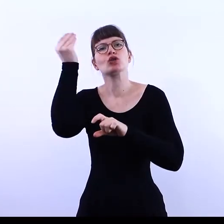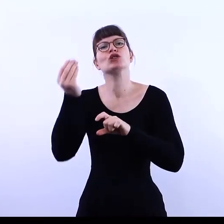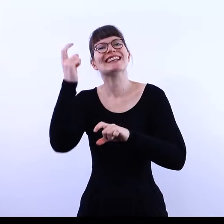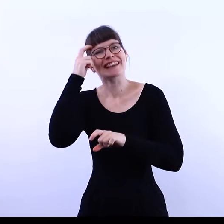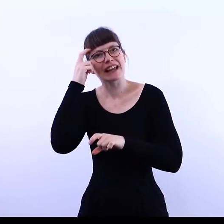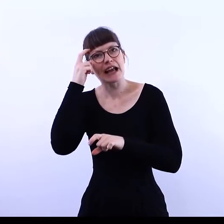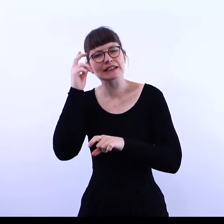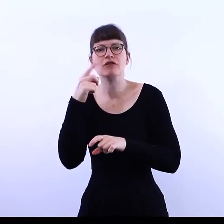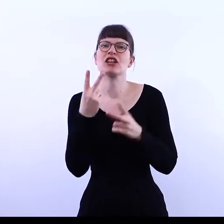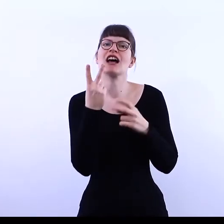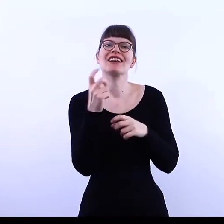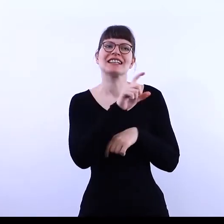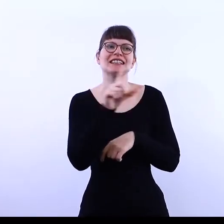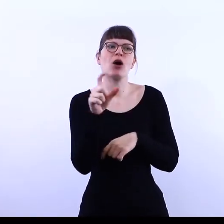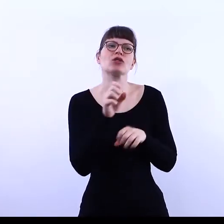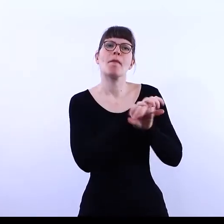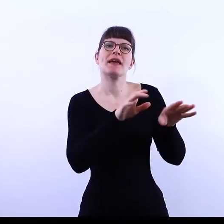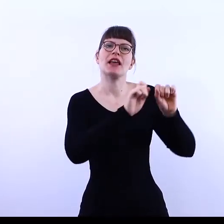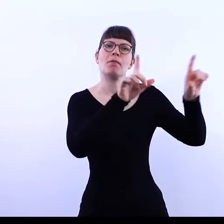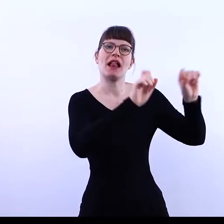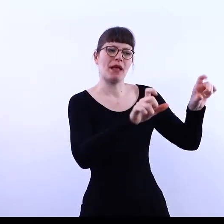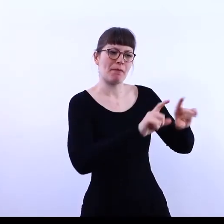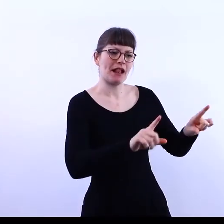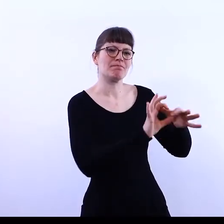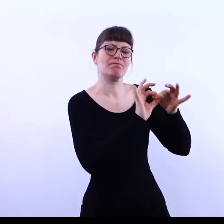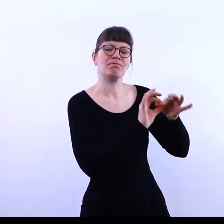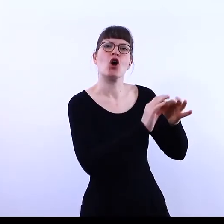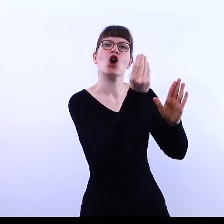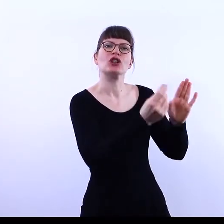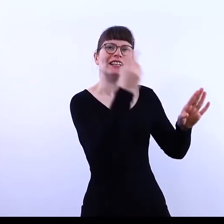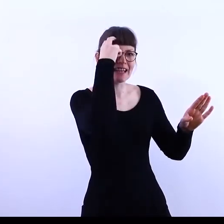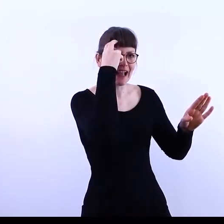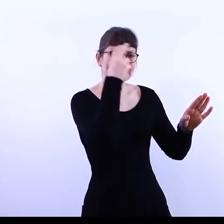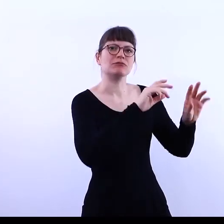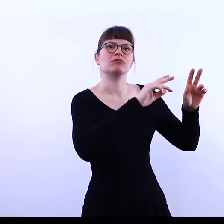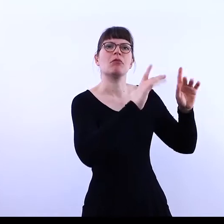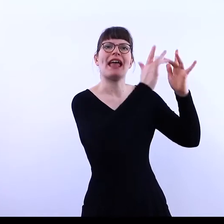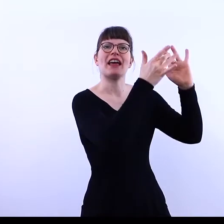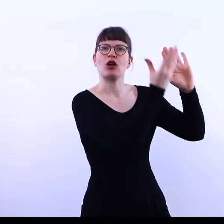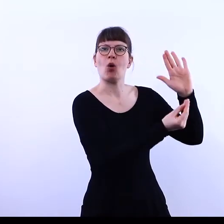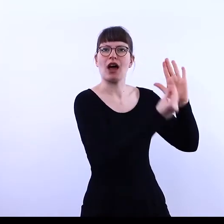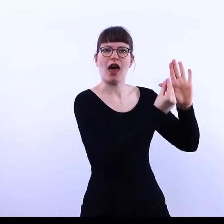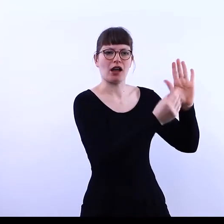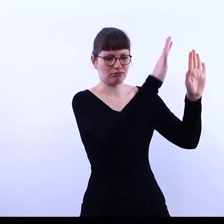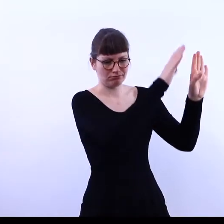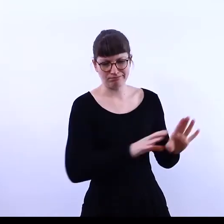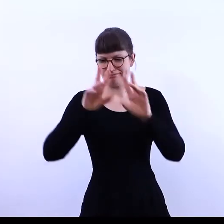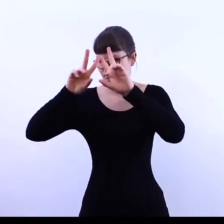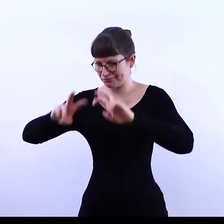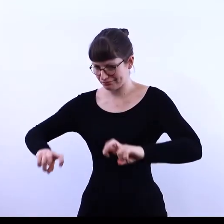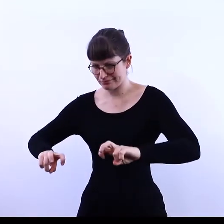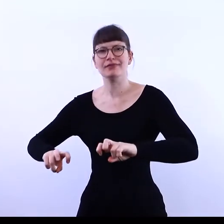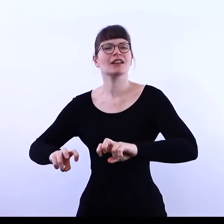Medienbilder, die künstliche Intelligenz darstellen, aus dem Web runtergeladen und haben bemerkt, dass natürlich genau